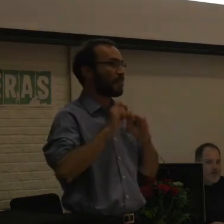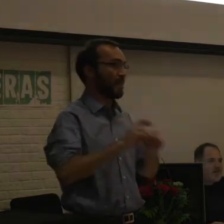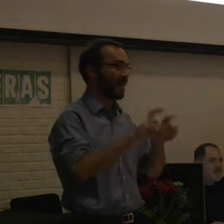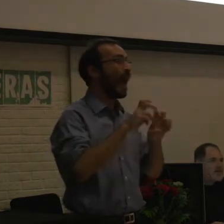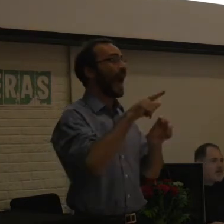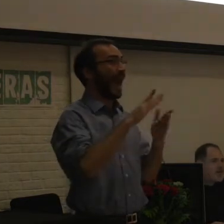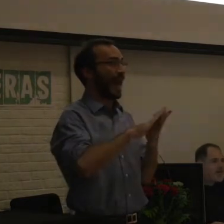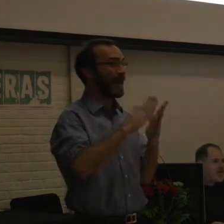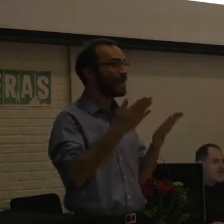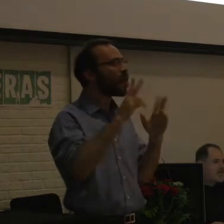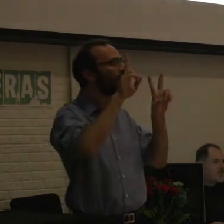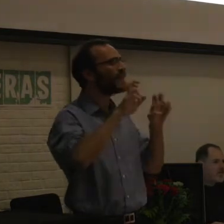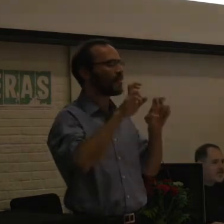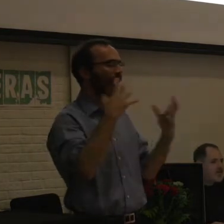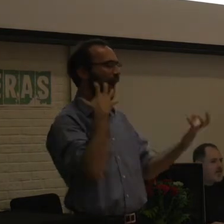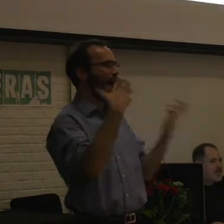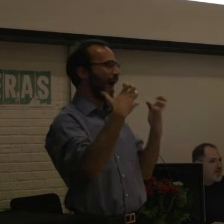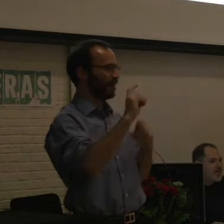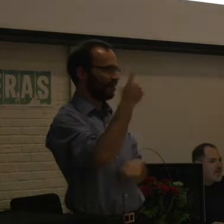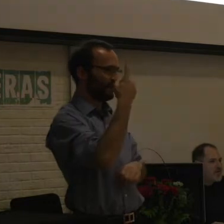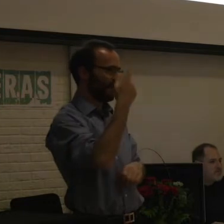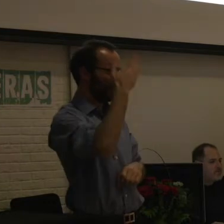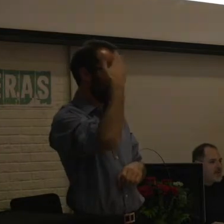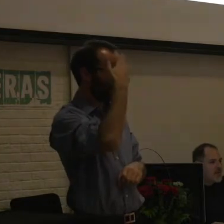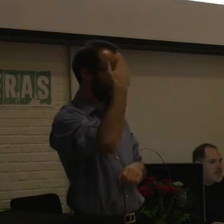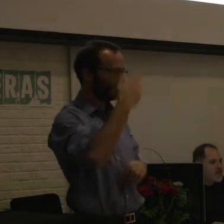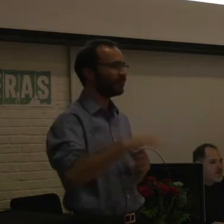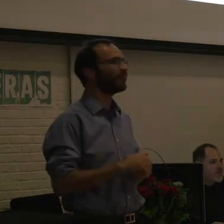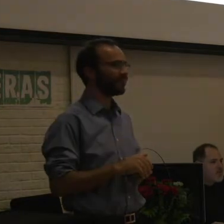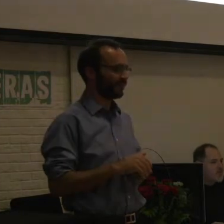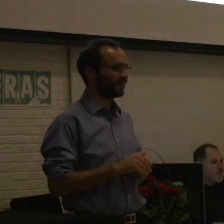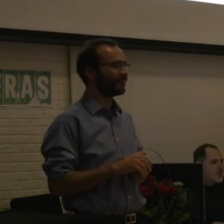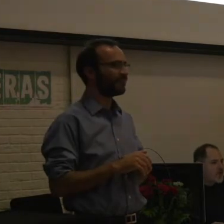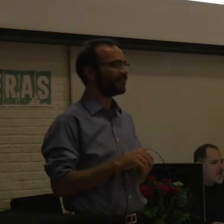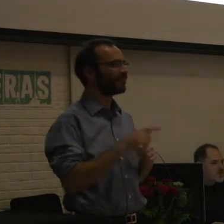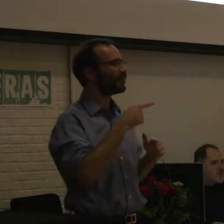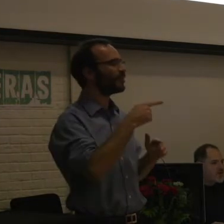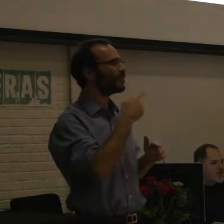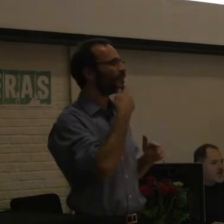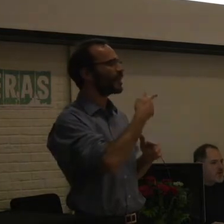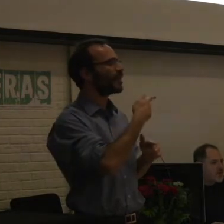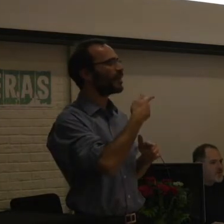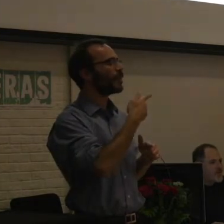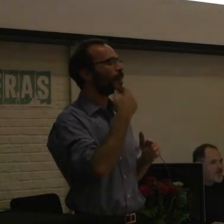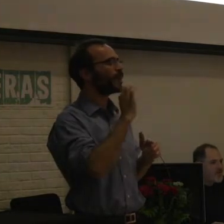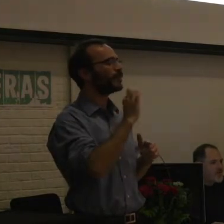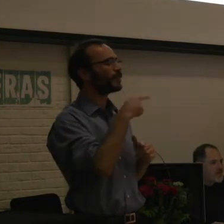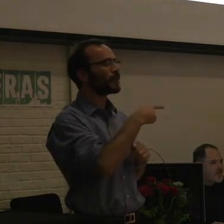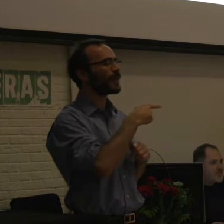ahí quise empezar el libro por las huellas que dejó Leonardo da Vinci